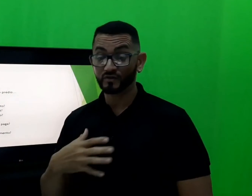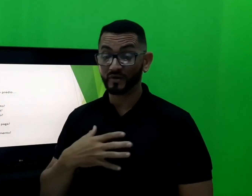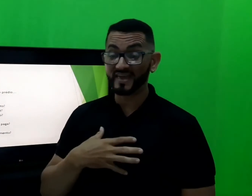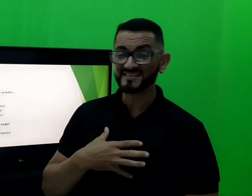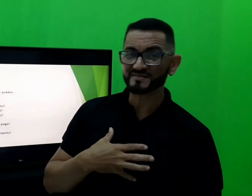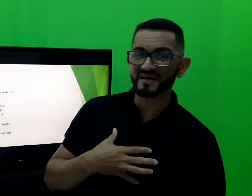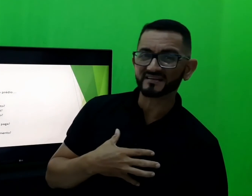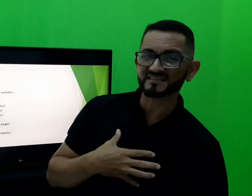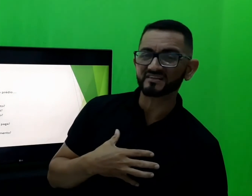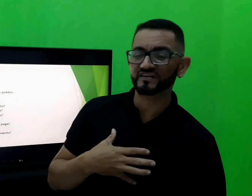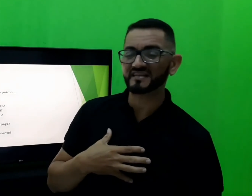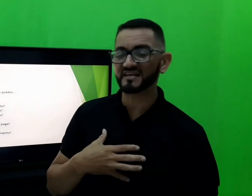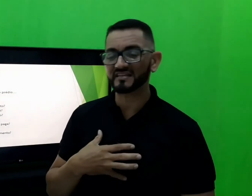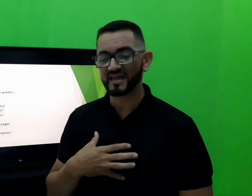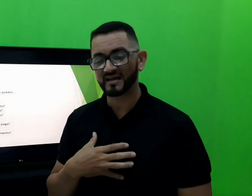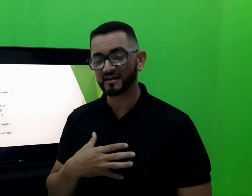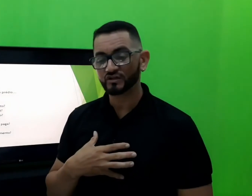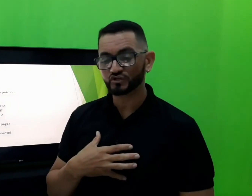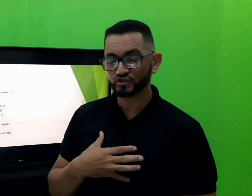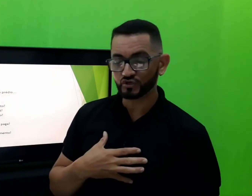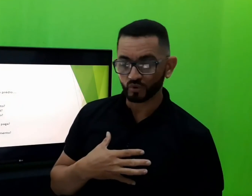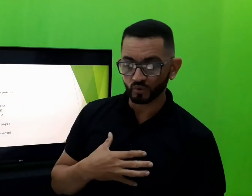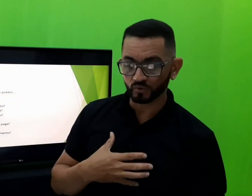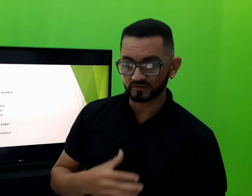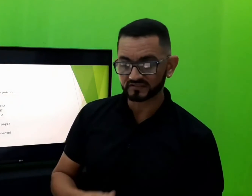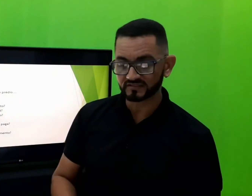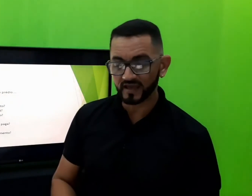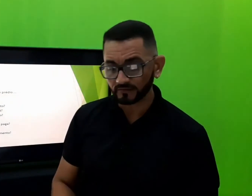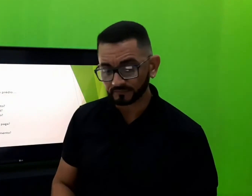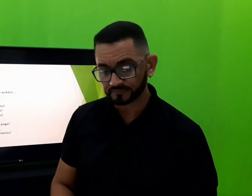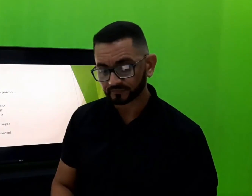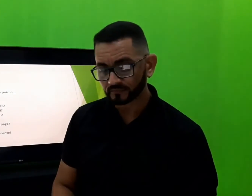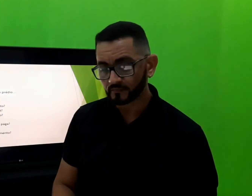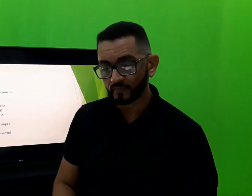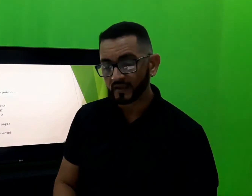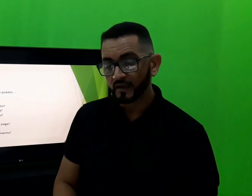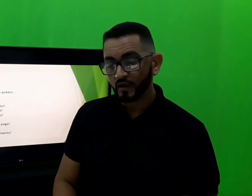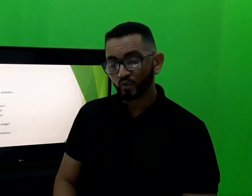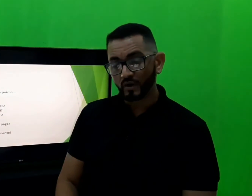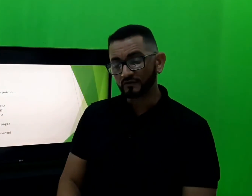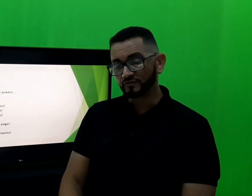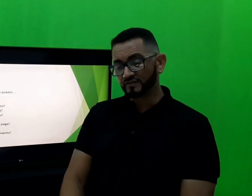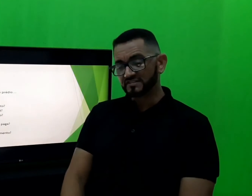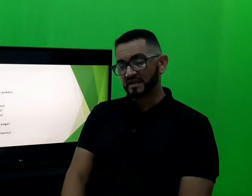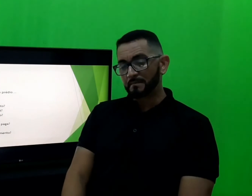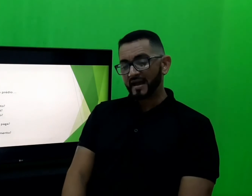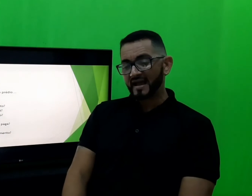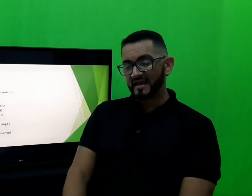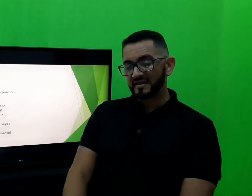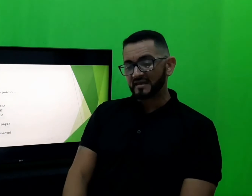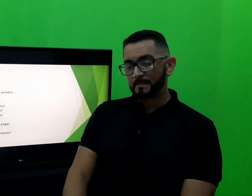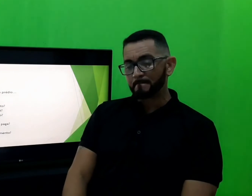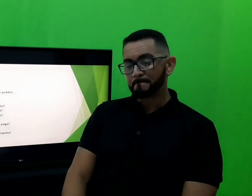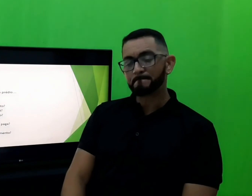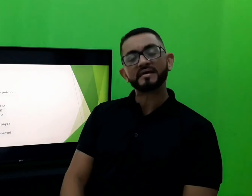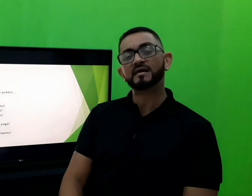Então, esse balançado vai dar a ideia de ou, certo? Quanto você pagaria